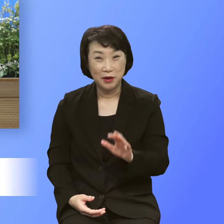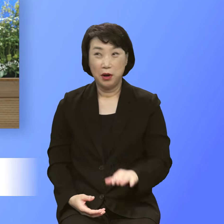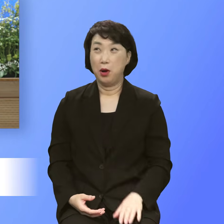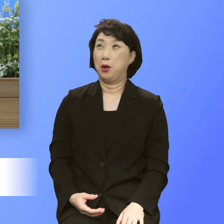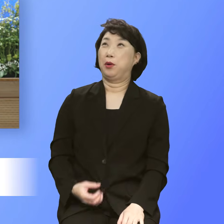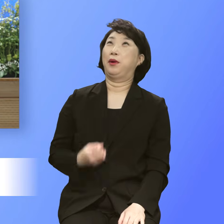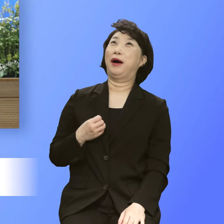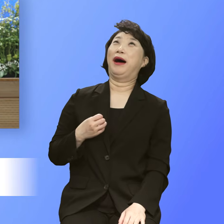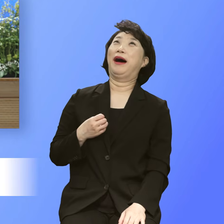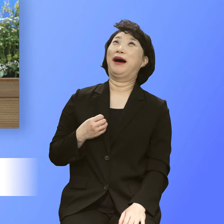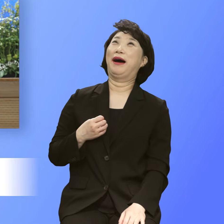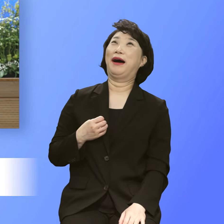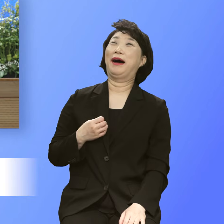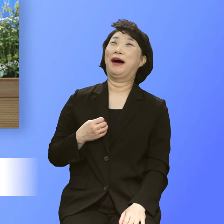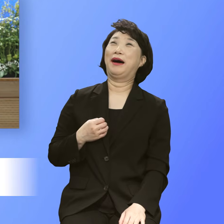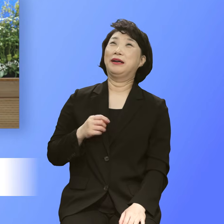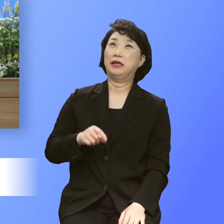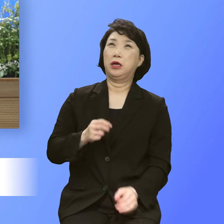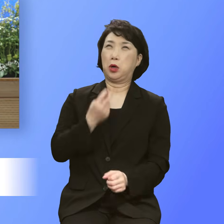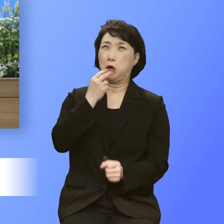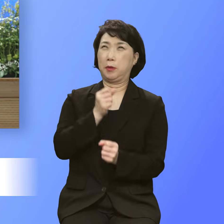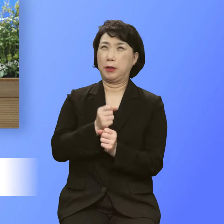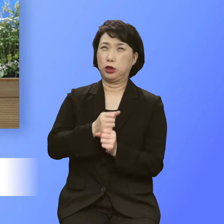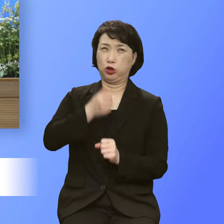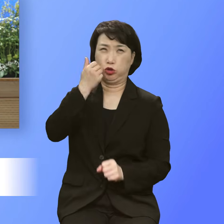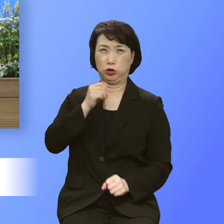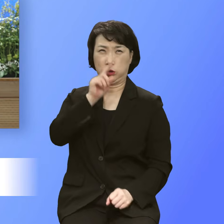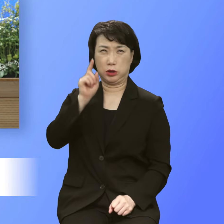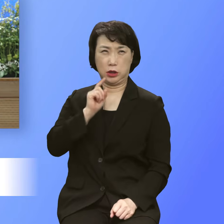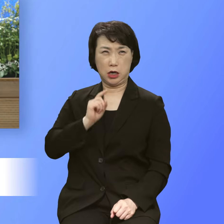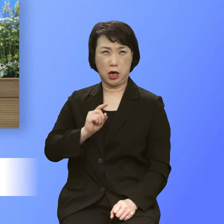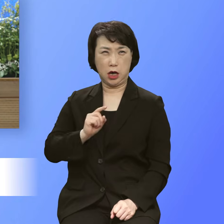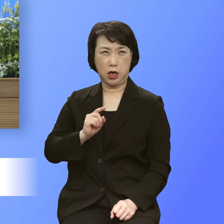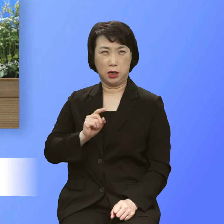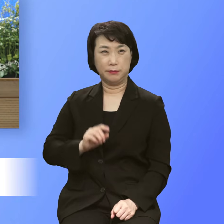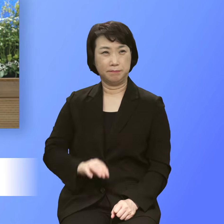이야, 이건 누가 만들었을까?